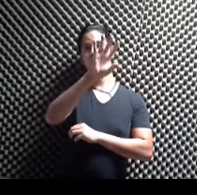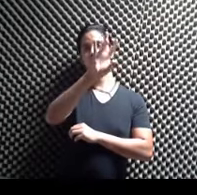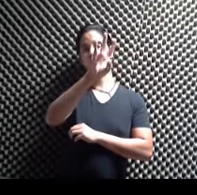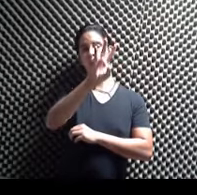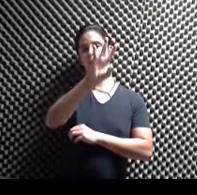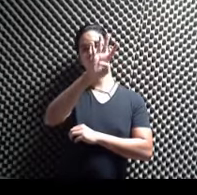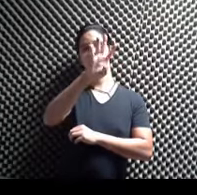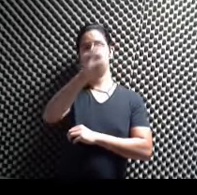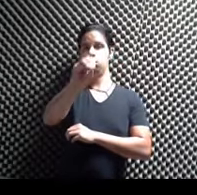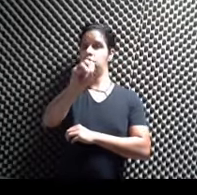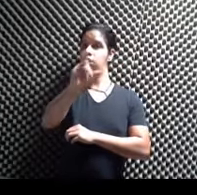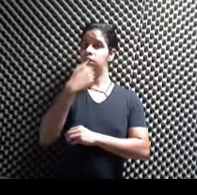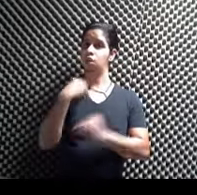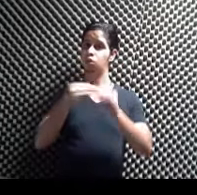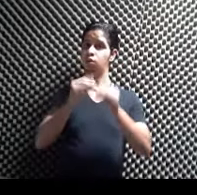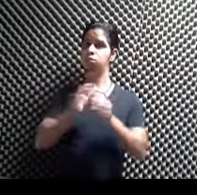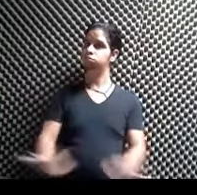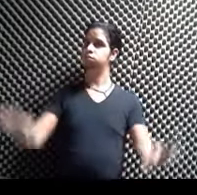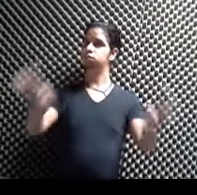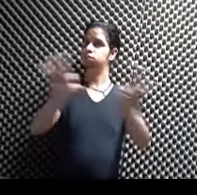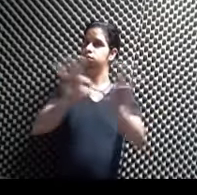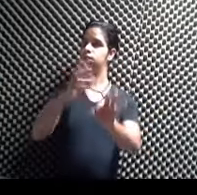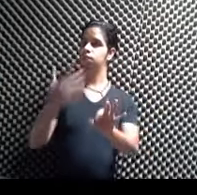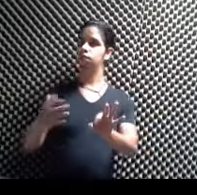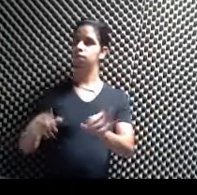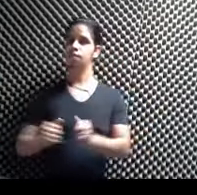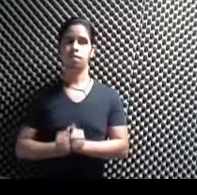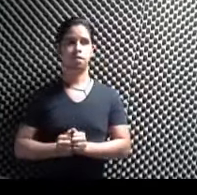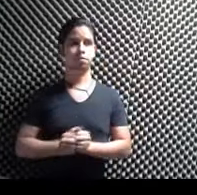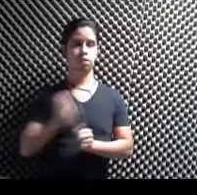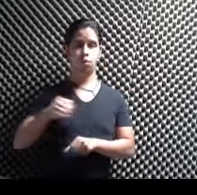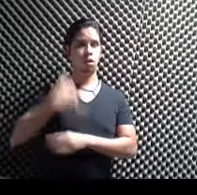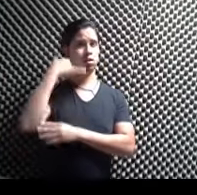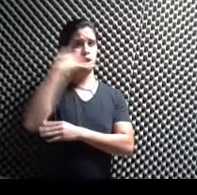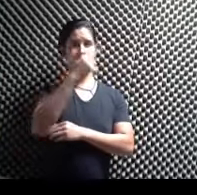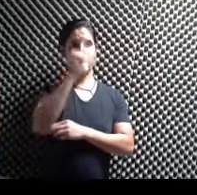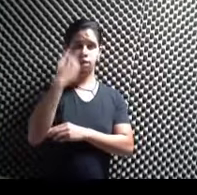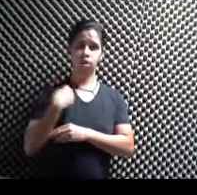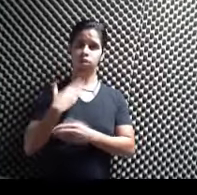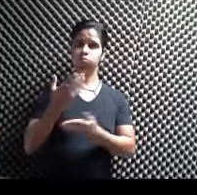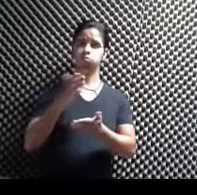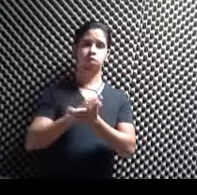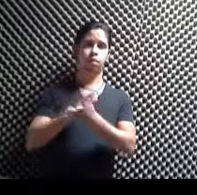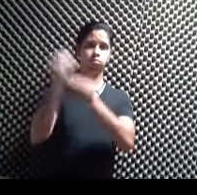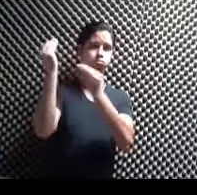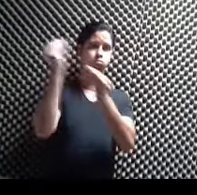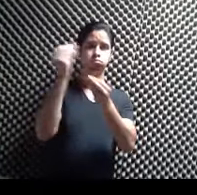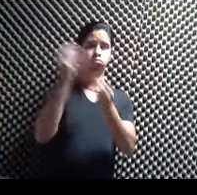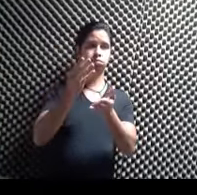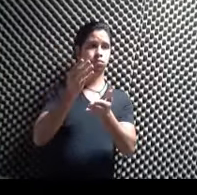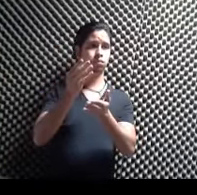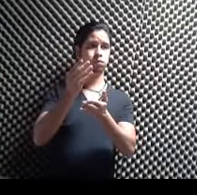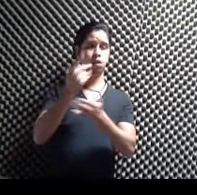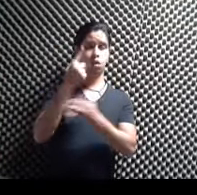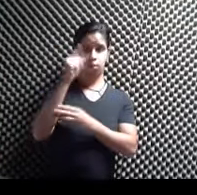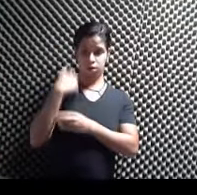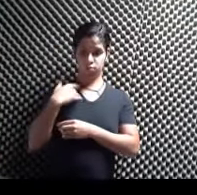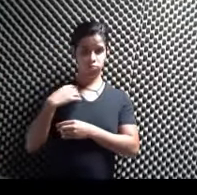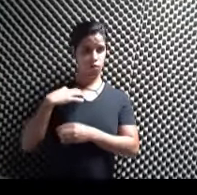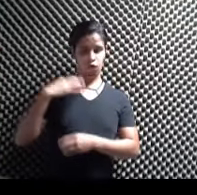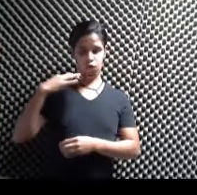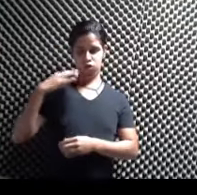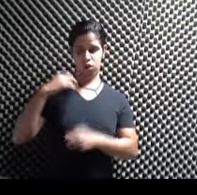787-667-9740. Es importante, ese numerito es bien importante. Y entonces ahí, pues, llaman para donaciones, ya sea efectivo, para ofrecerse como voluntarios,